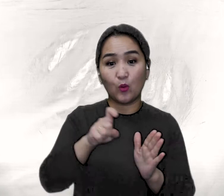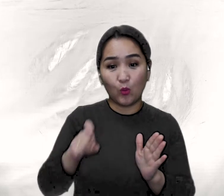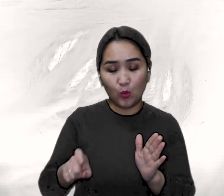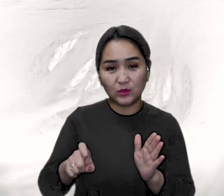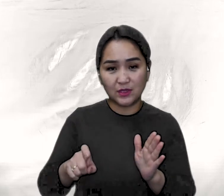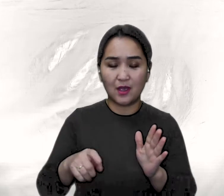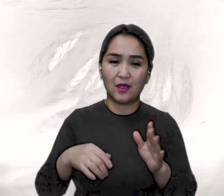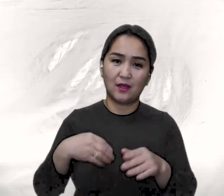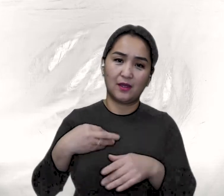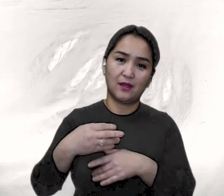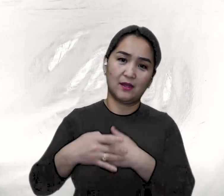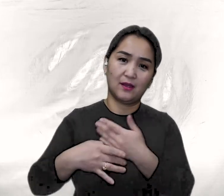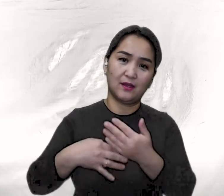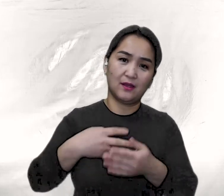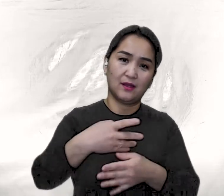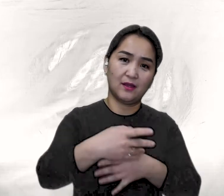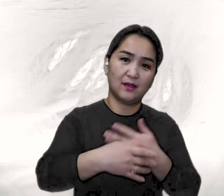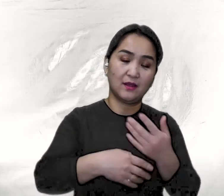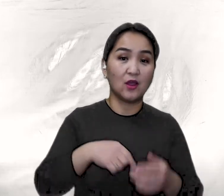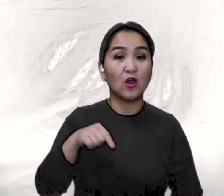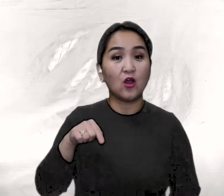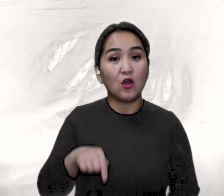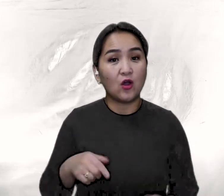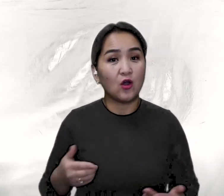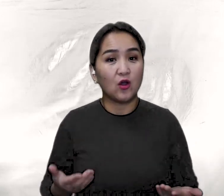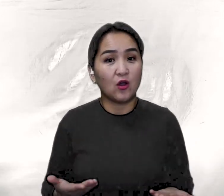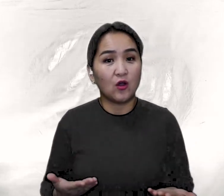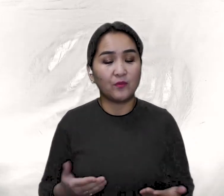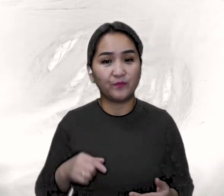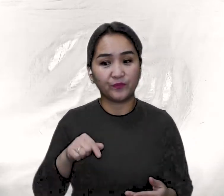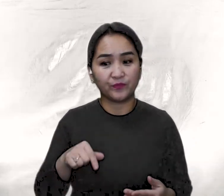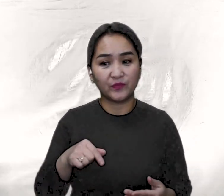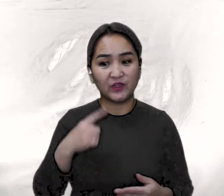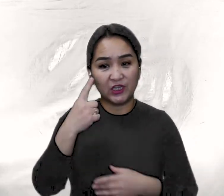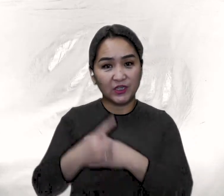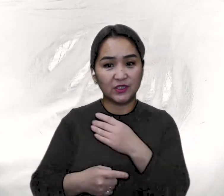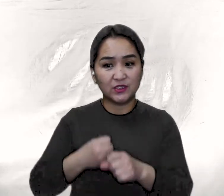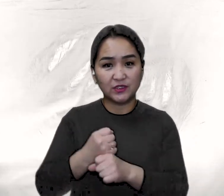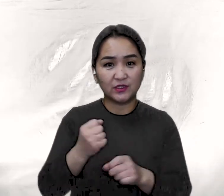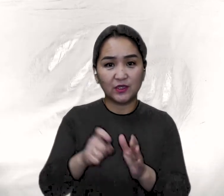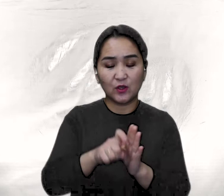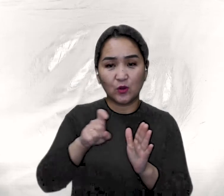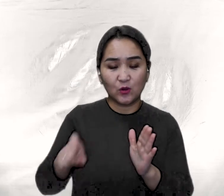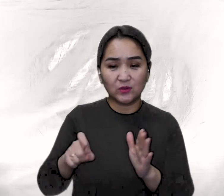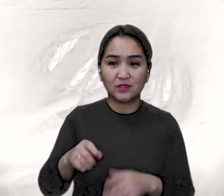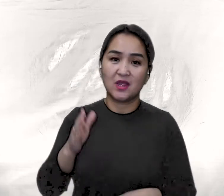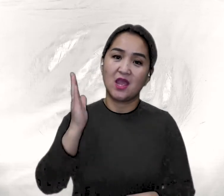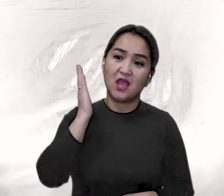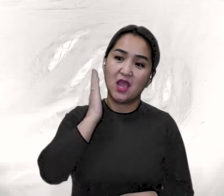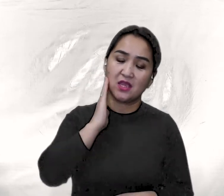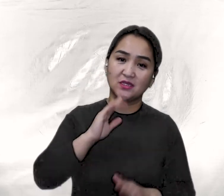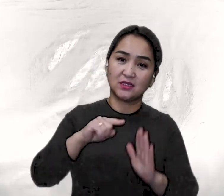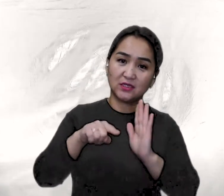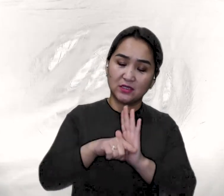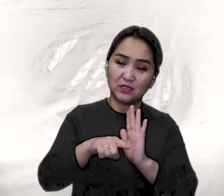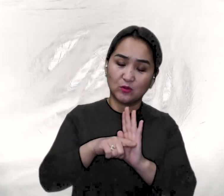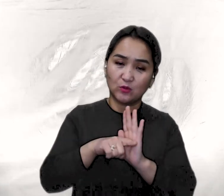юм да. Тэгвэл тэгээ одоо яг тэр жил гарны хугацаанд ээжээсээ эсэргүүцэл хүлээж исэн